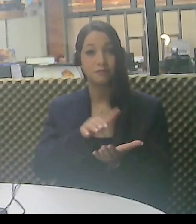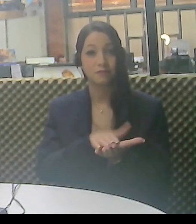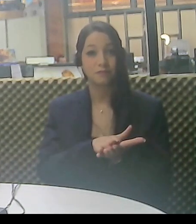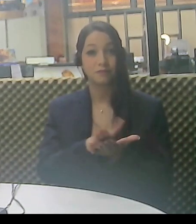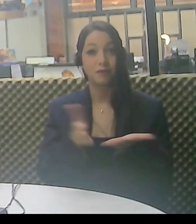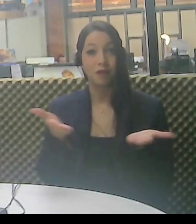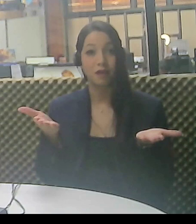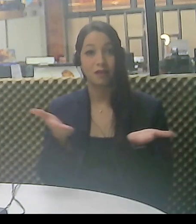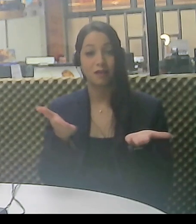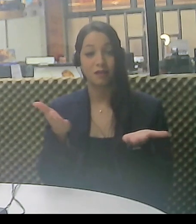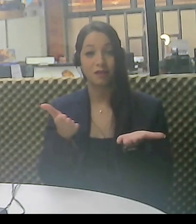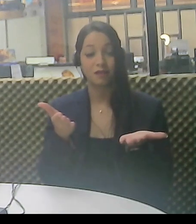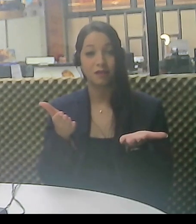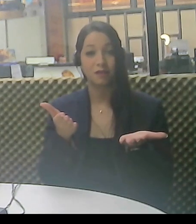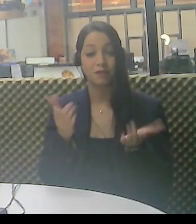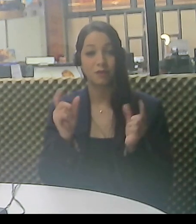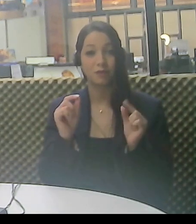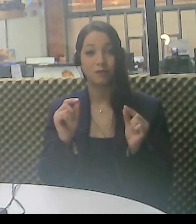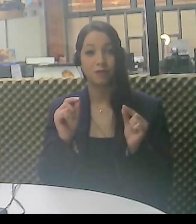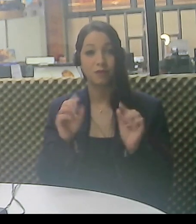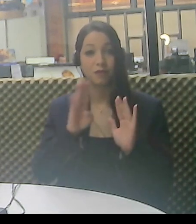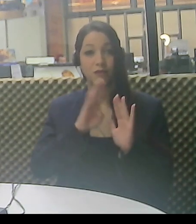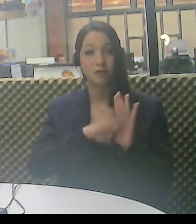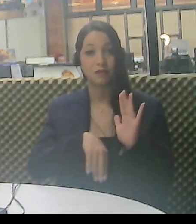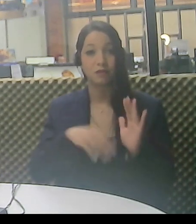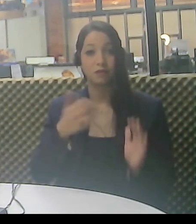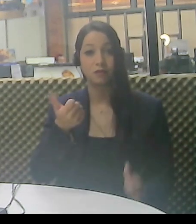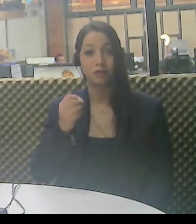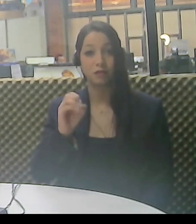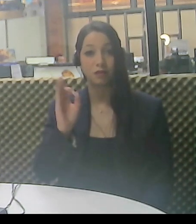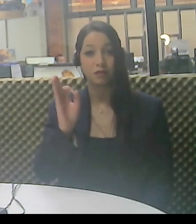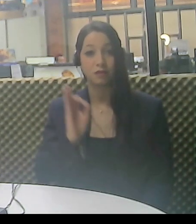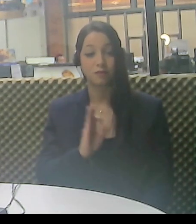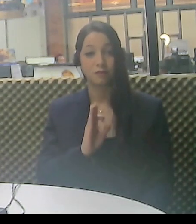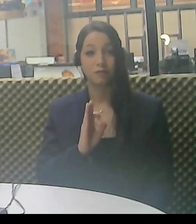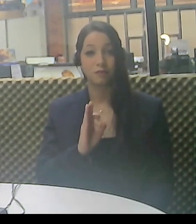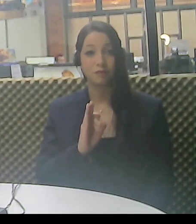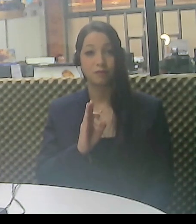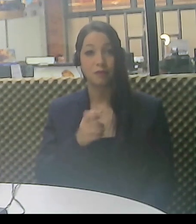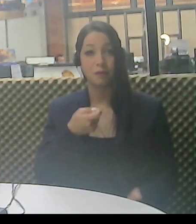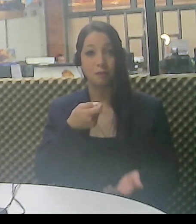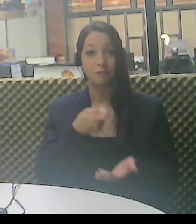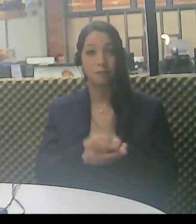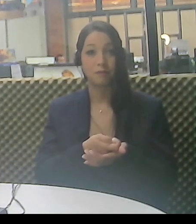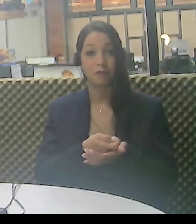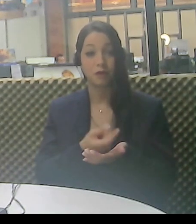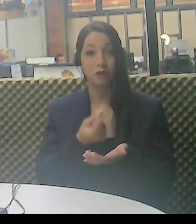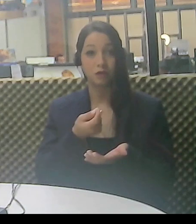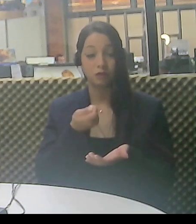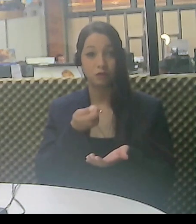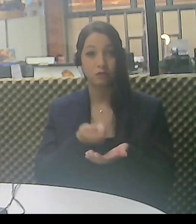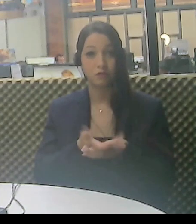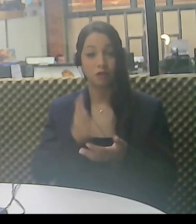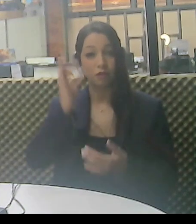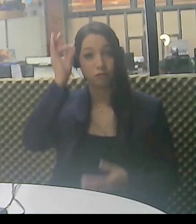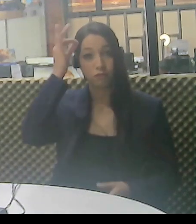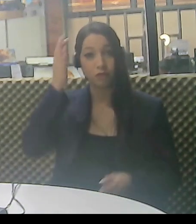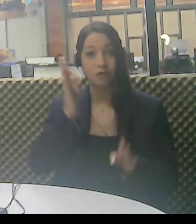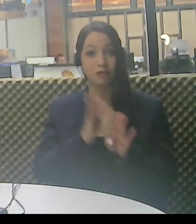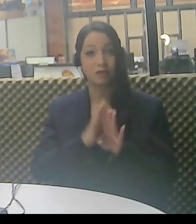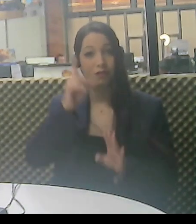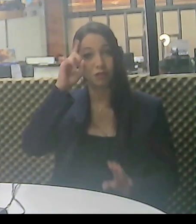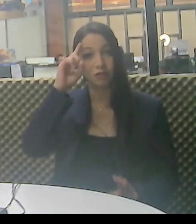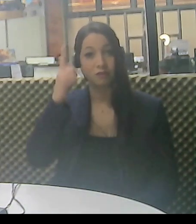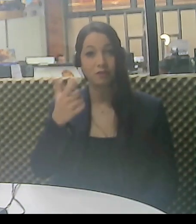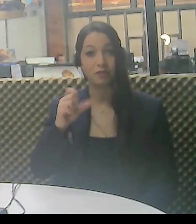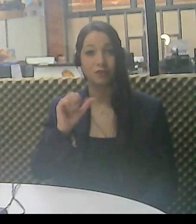guia online, lembrando que o desconto de 10% vale para pagamentos à vista feitos até o dia 28